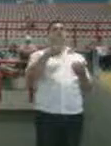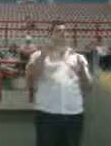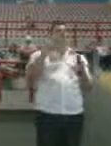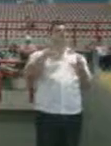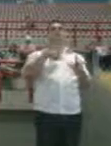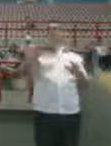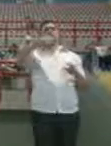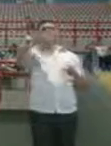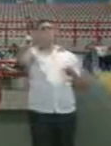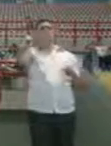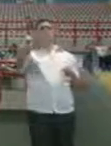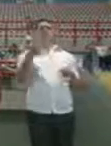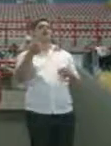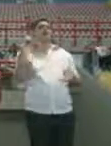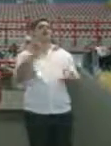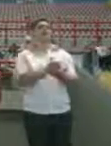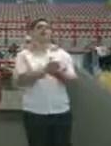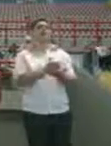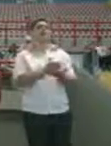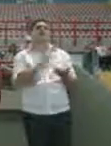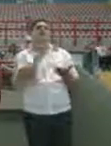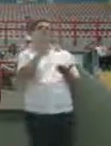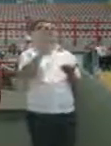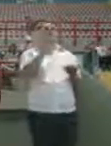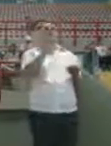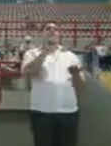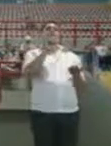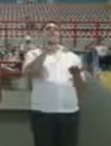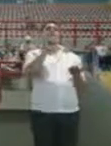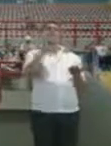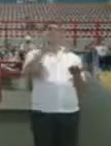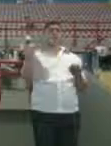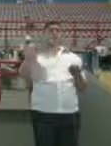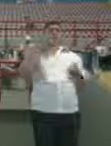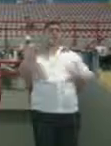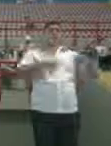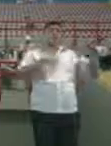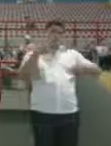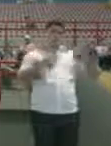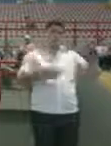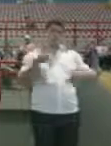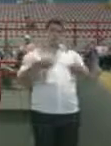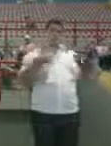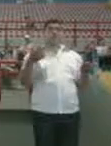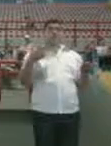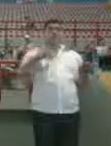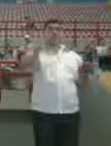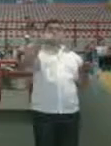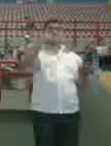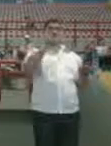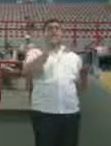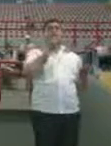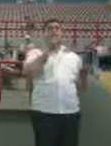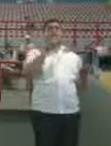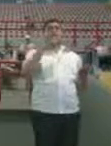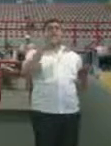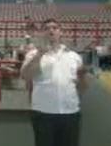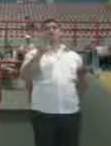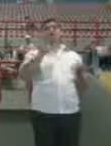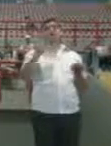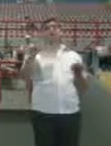91, acaba o socialismo, então é colocada em prática a política neoliberal. E o neoliberalismo, ele prega